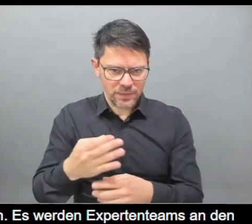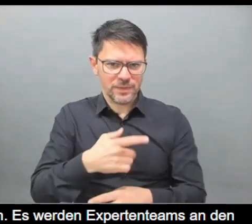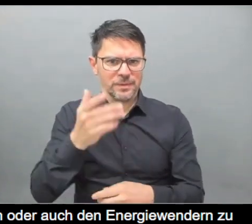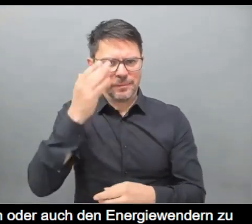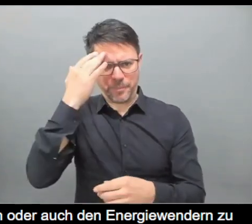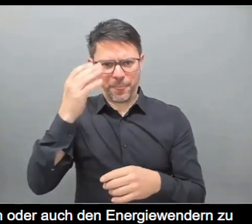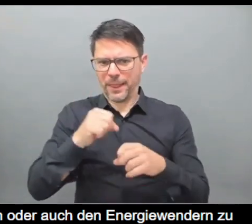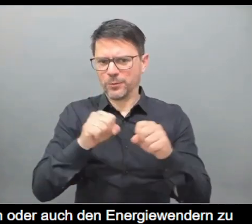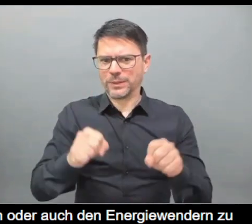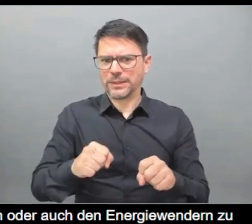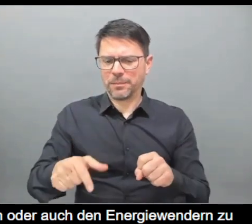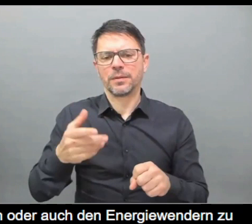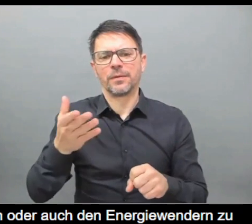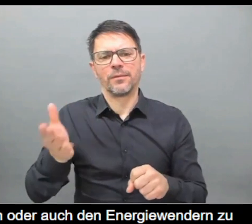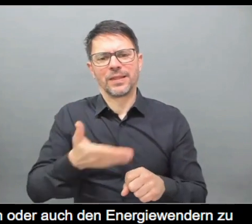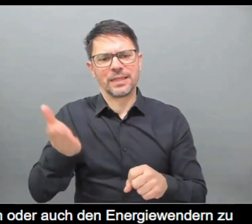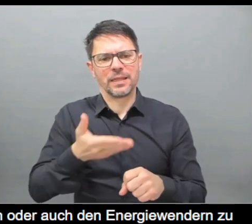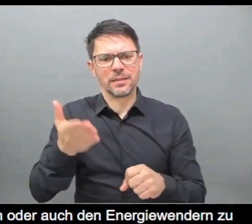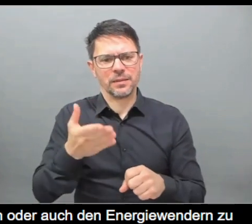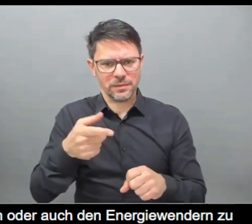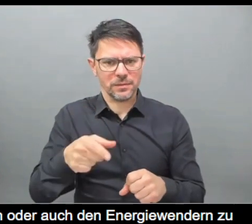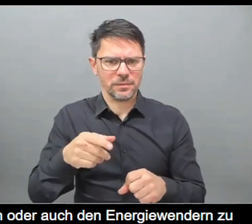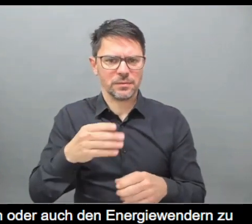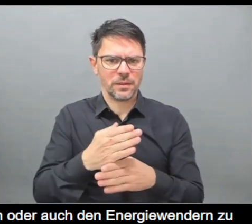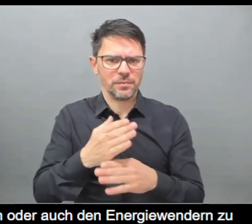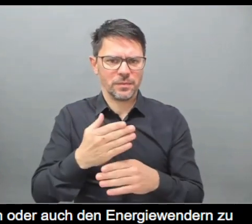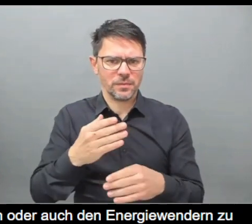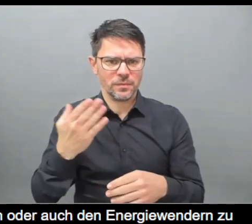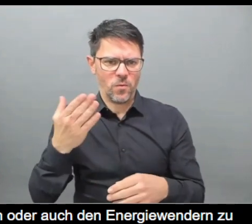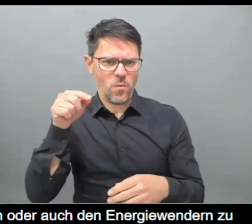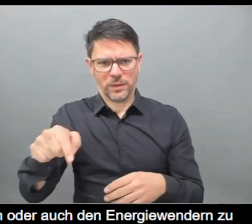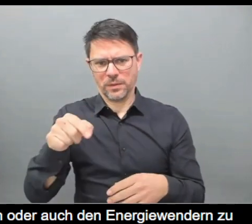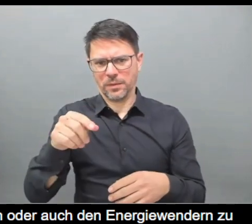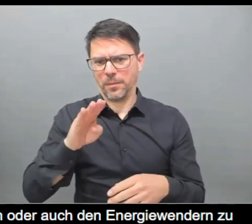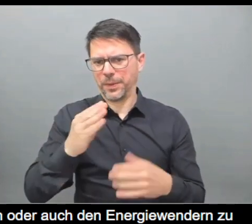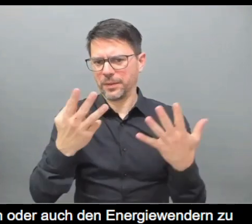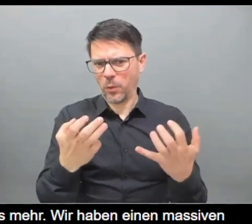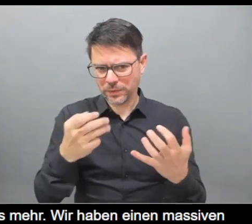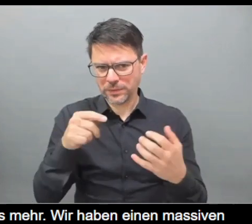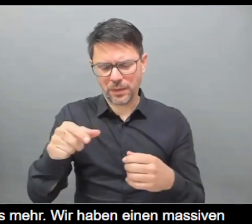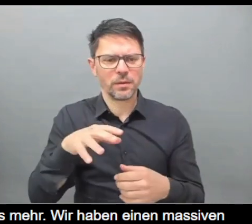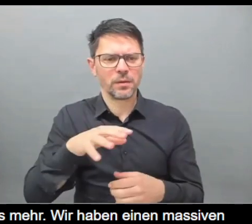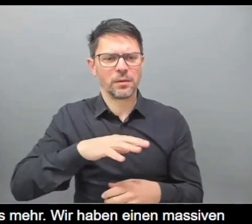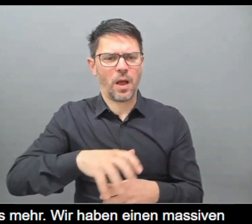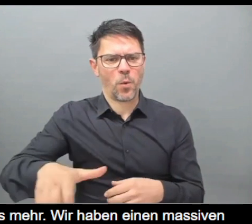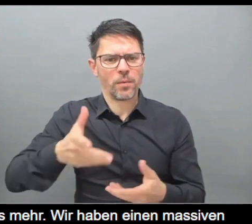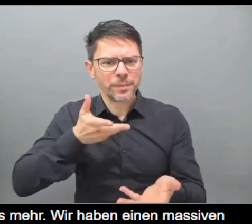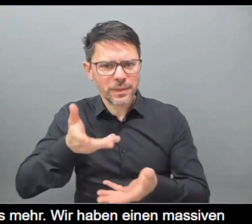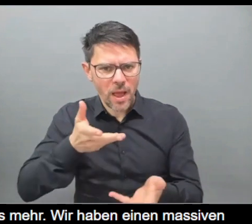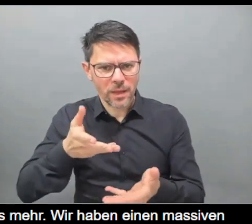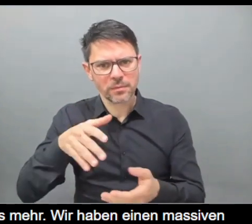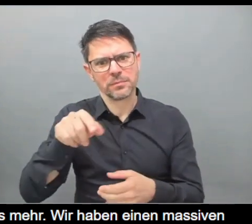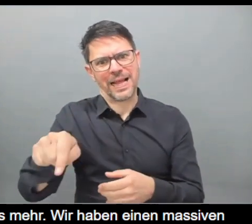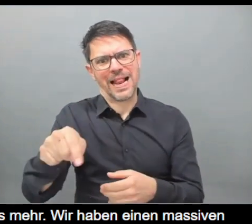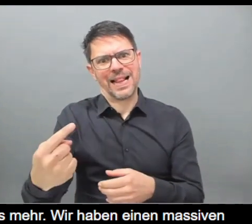Windvorbehaltsgebieten jetzt künftig mit weniger Bürokratie vorgehen können. Und wir sind auch im Bereich des